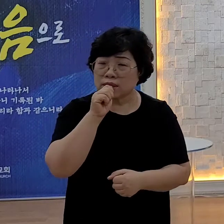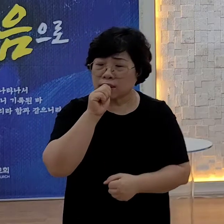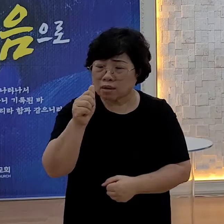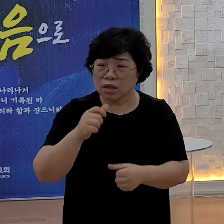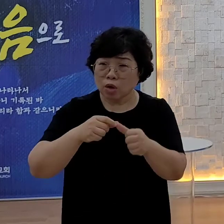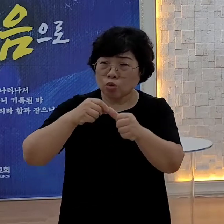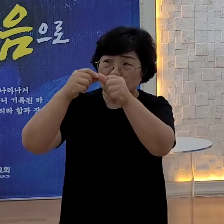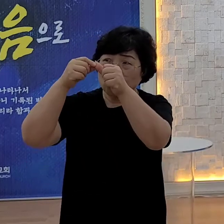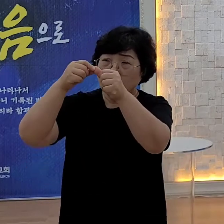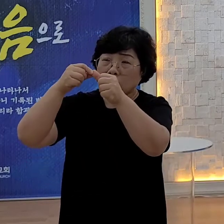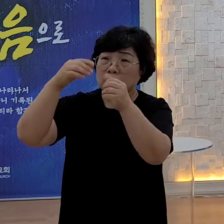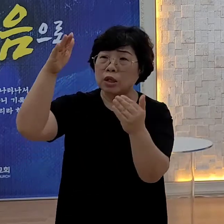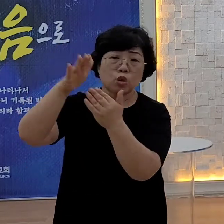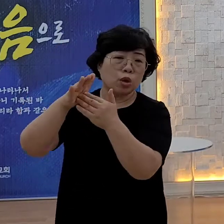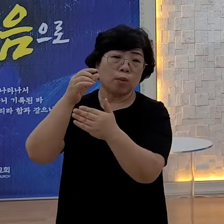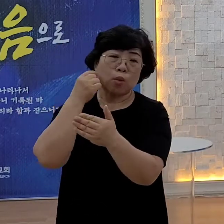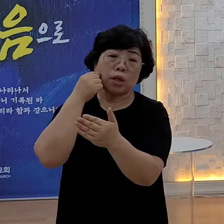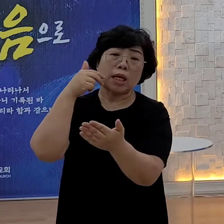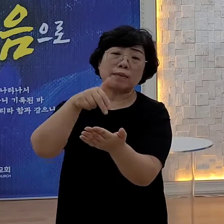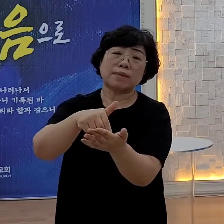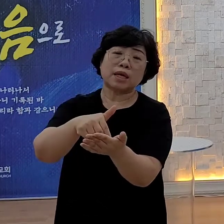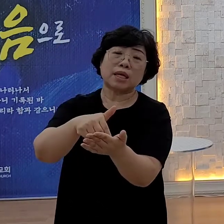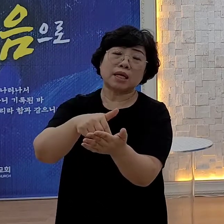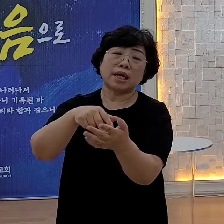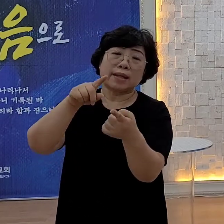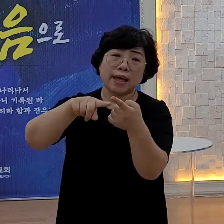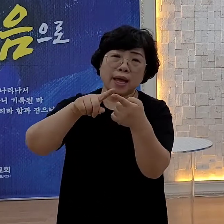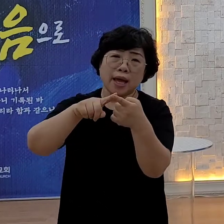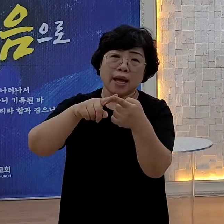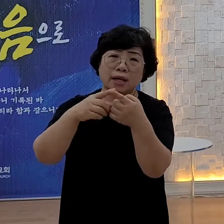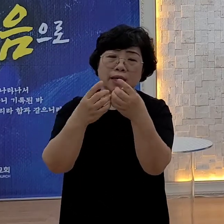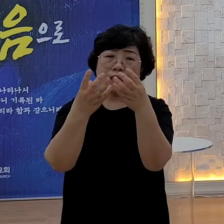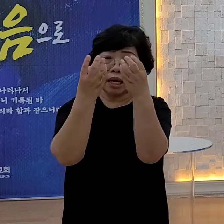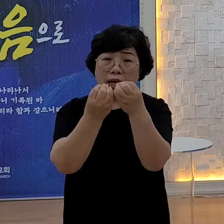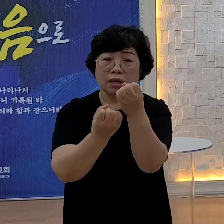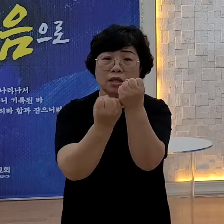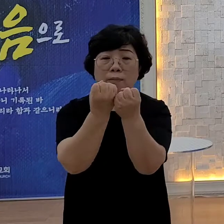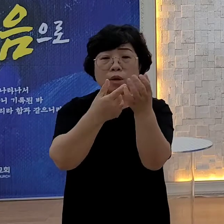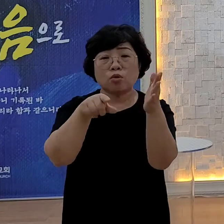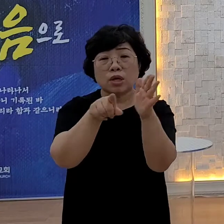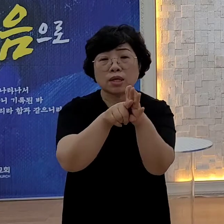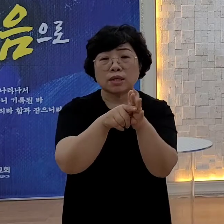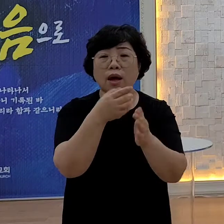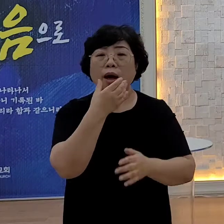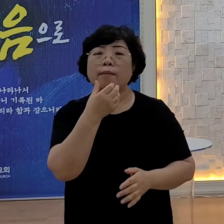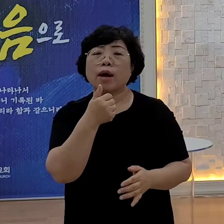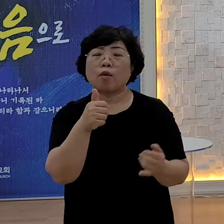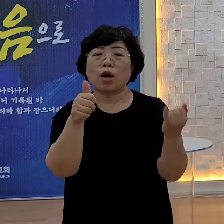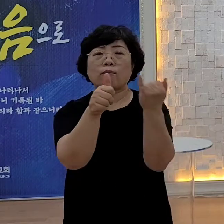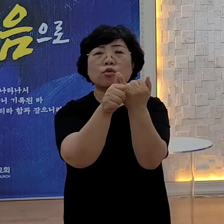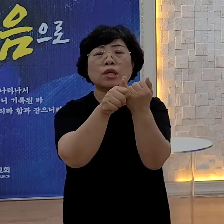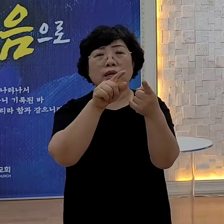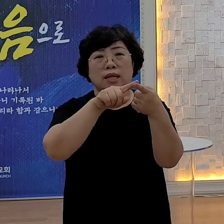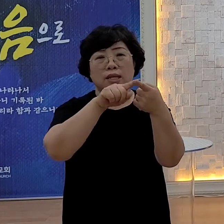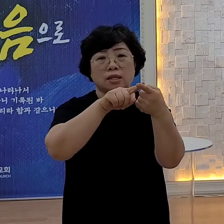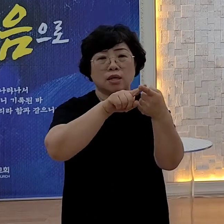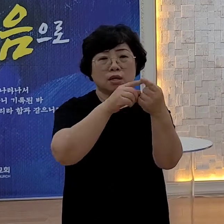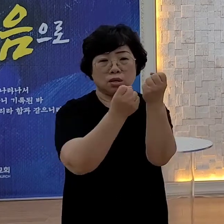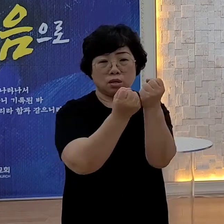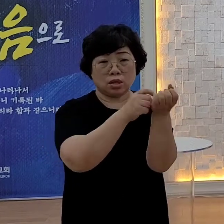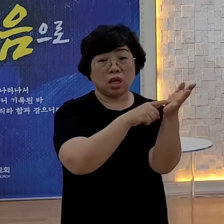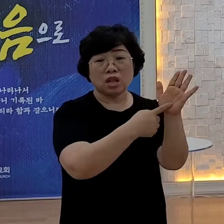없는 존재, 불가능한 존재라는 것을 보여주기 제일 좋은 예가 아브라함과 사라이기 때문에. 그래서